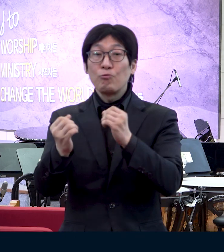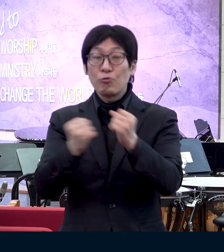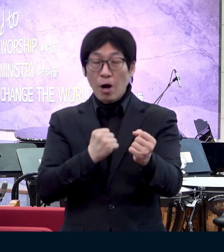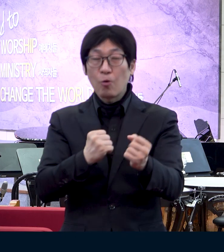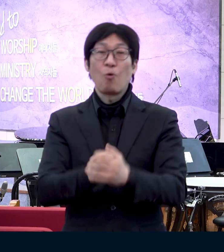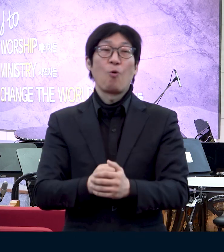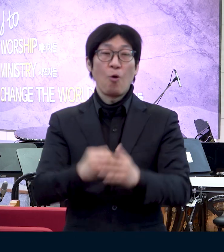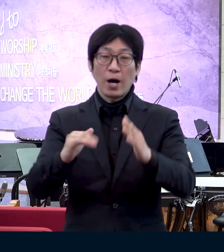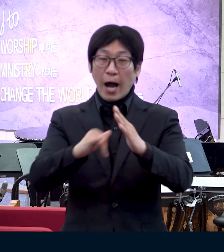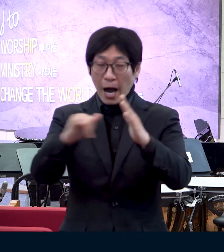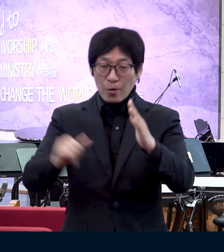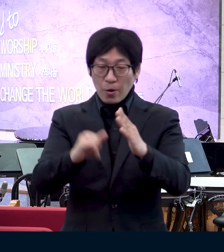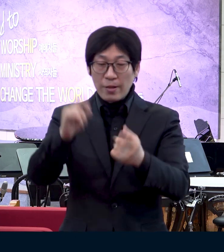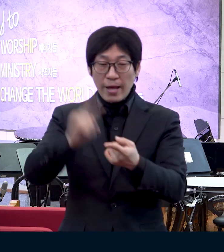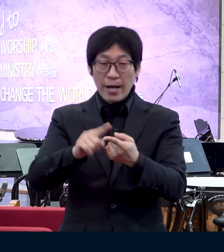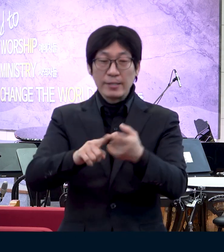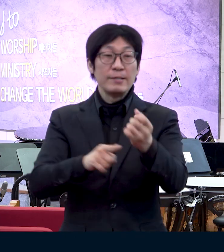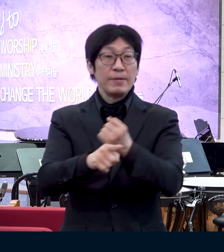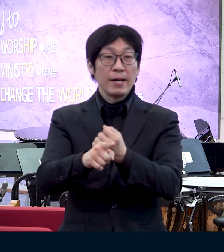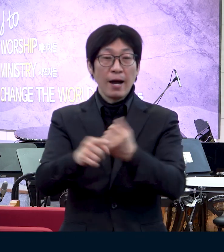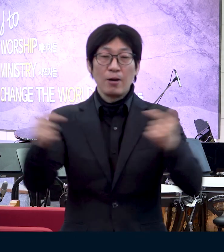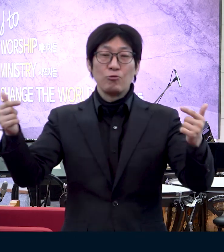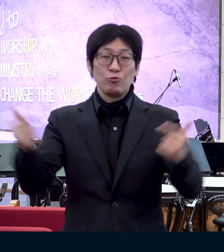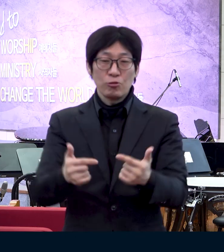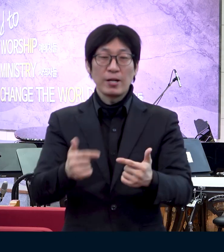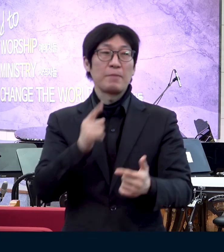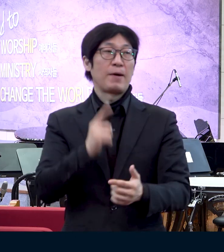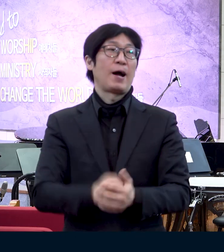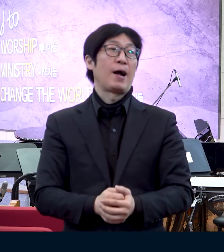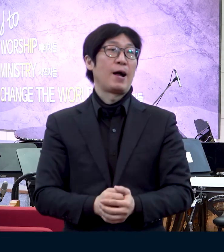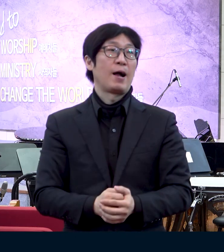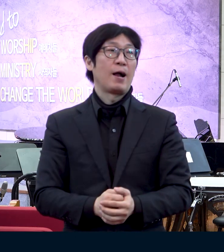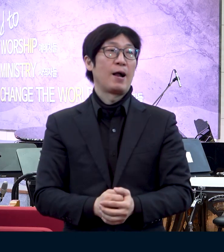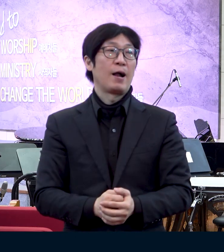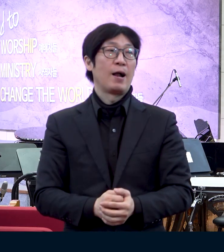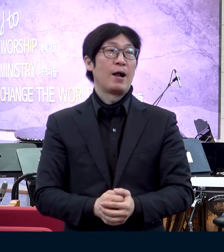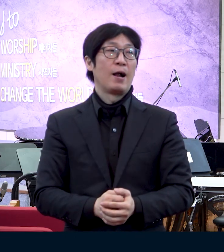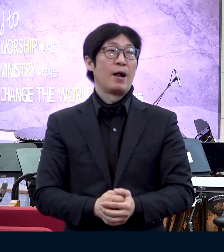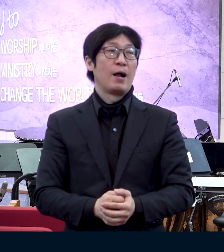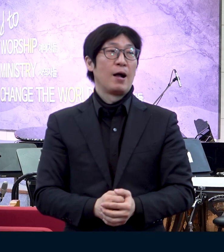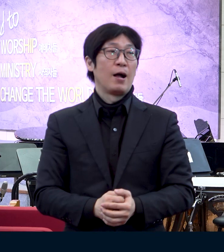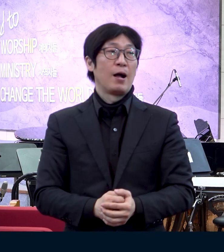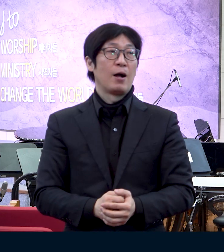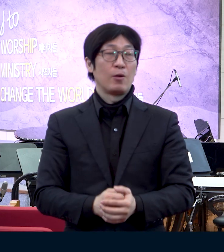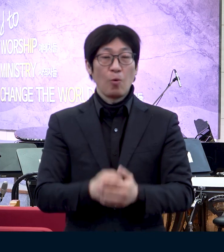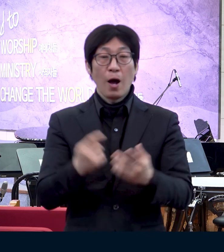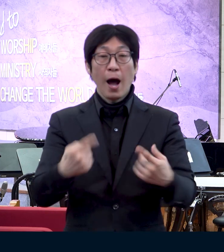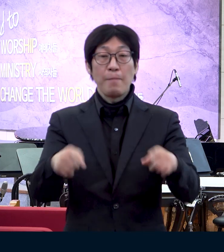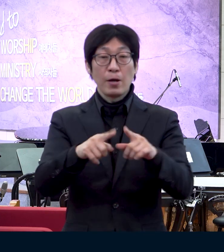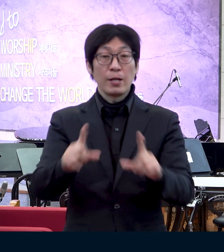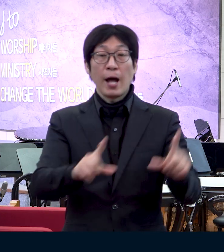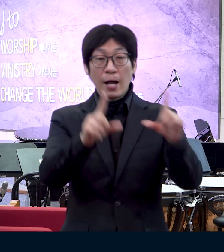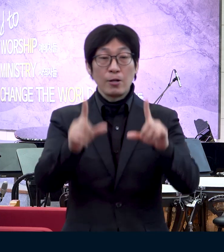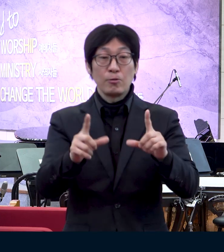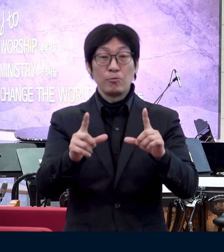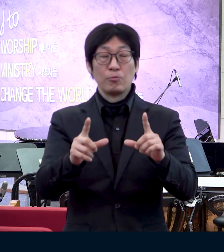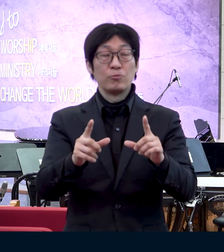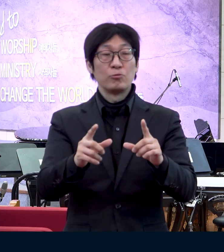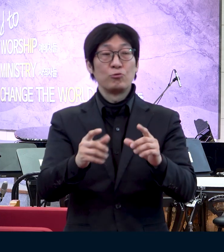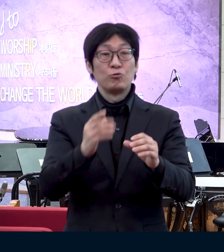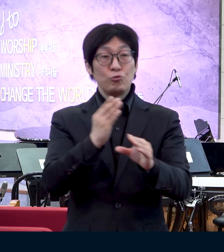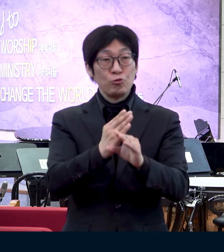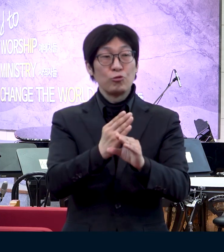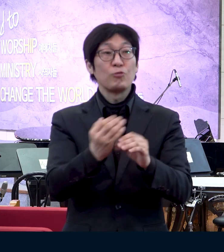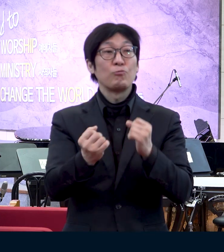가운데 가족에 대한 개념이 굉장히 약화되고 있어요. 심지어 아예 없는 경우도 있어요. 같이 살지만 가족 개념이 없다고